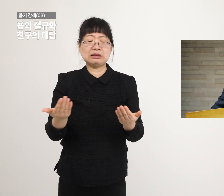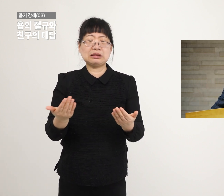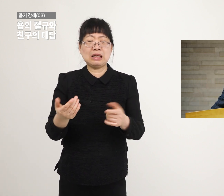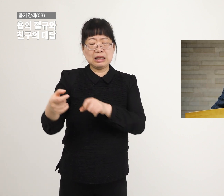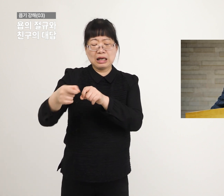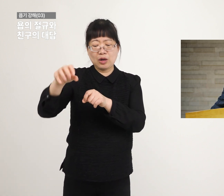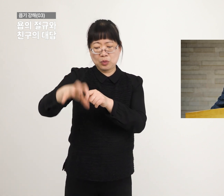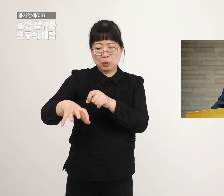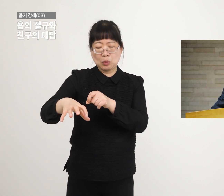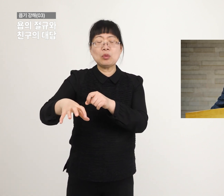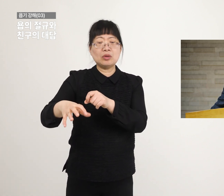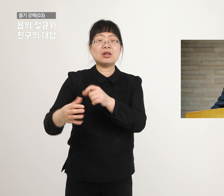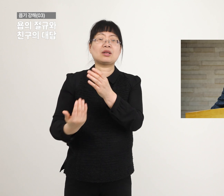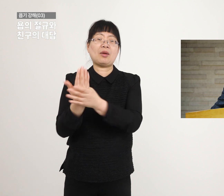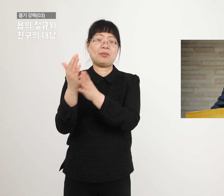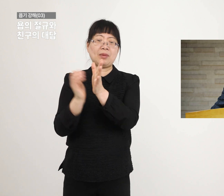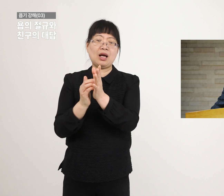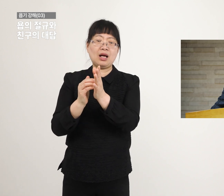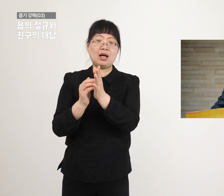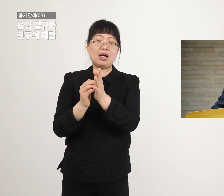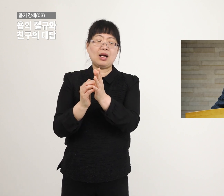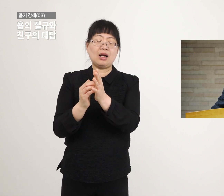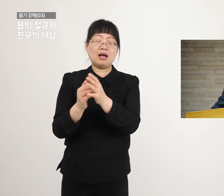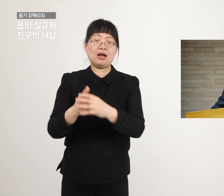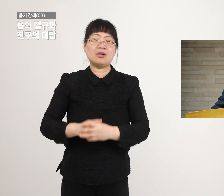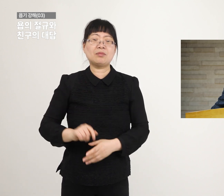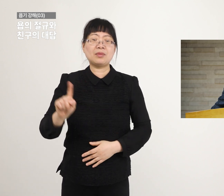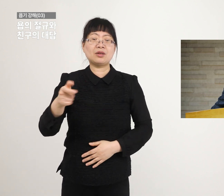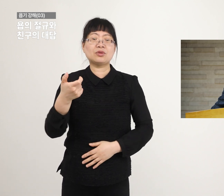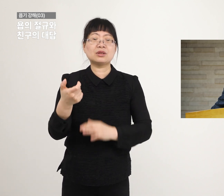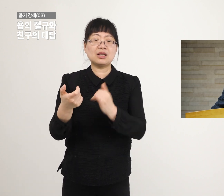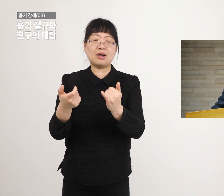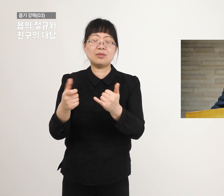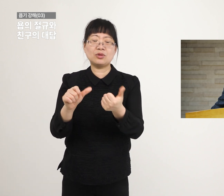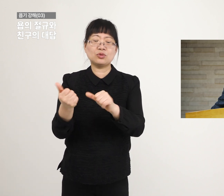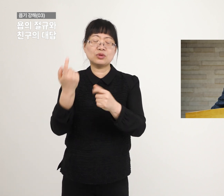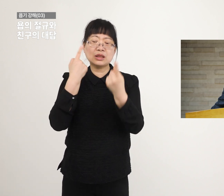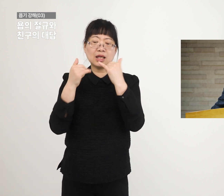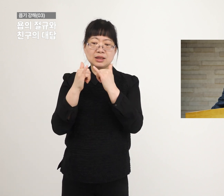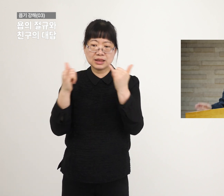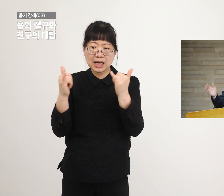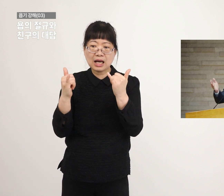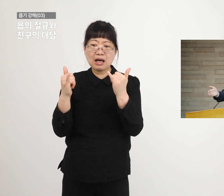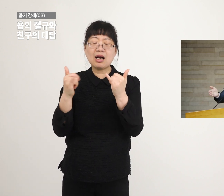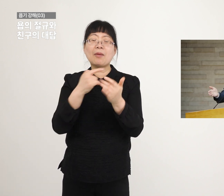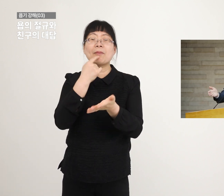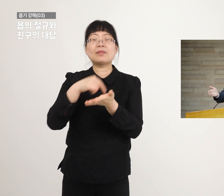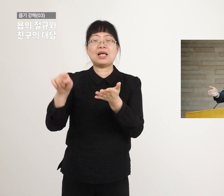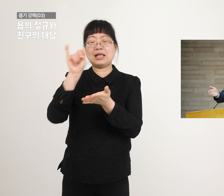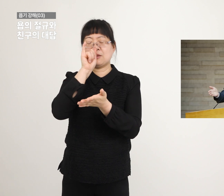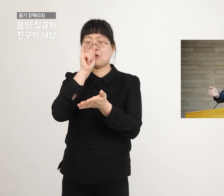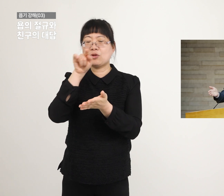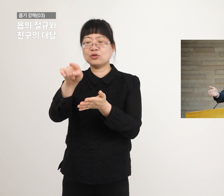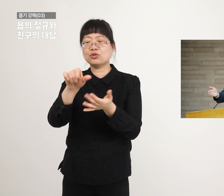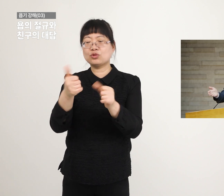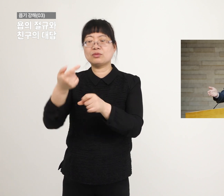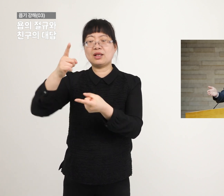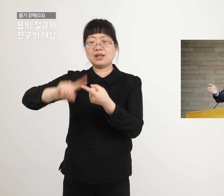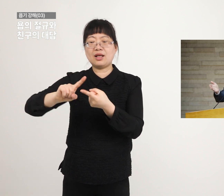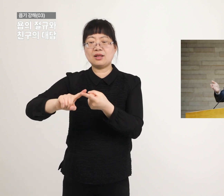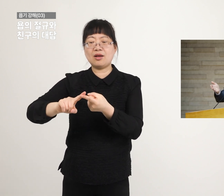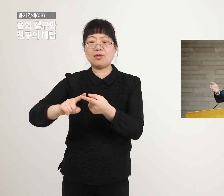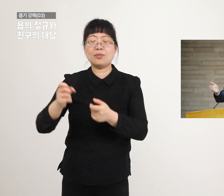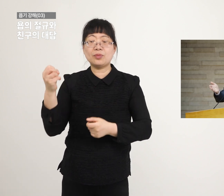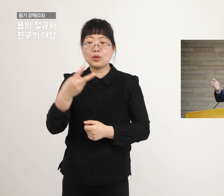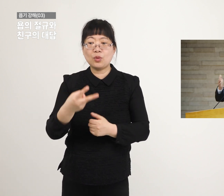지근거리에서 벌어졌어요. 한 160명의 사상자가 났죠. 그 죽음에 대해서.